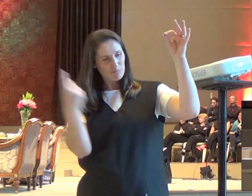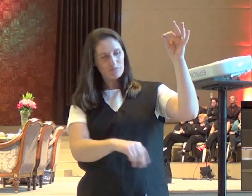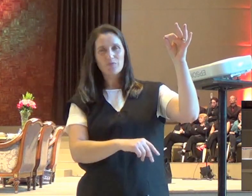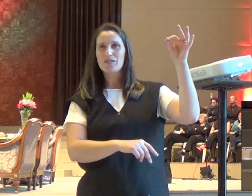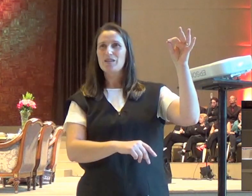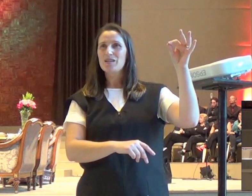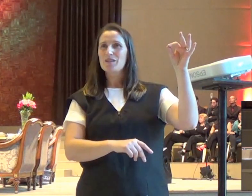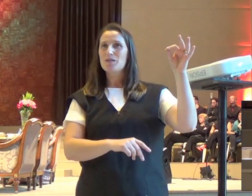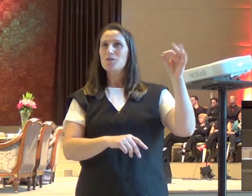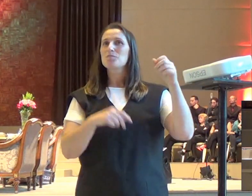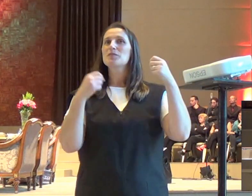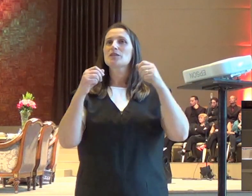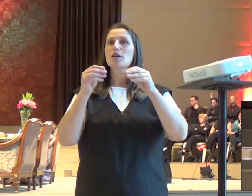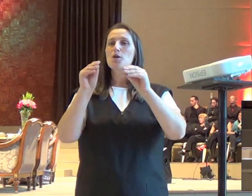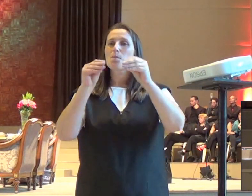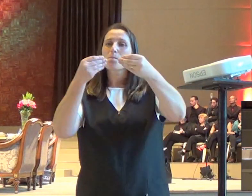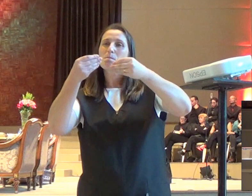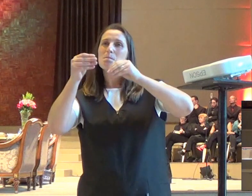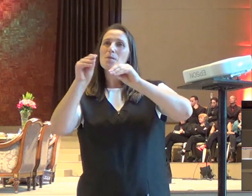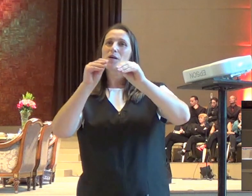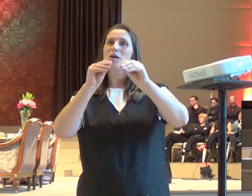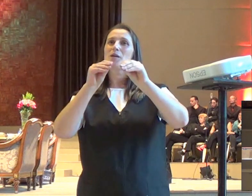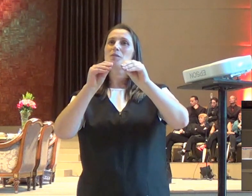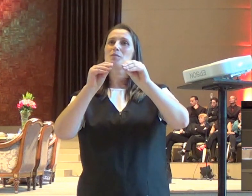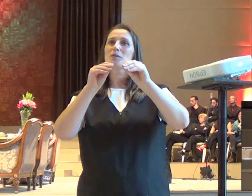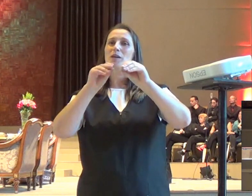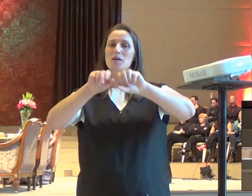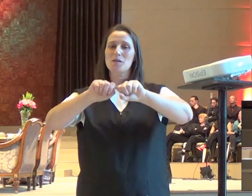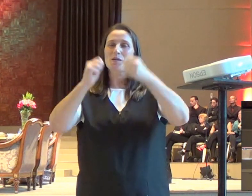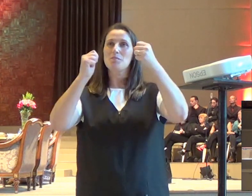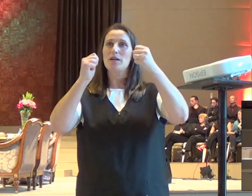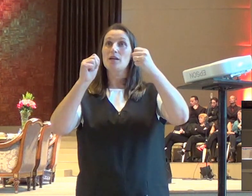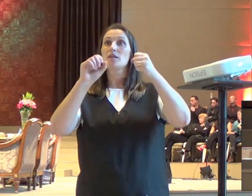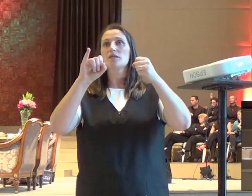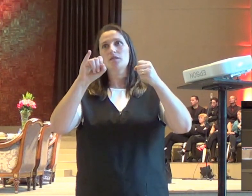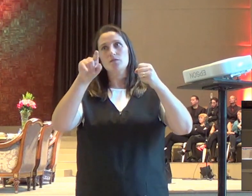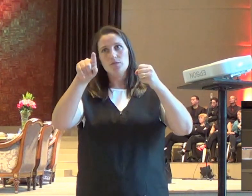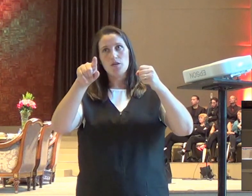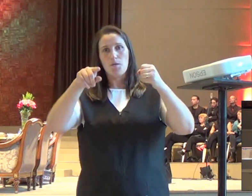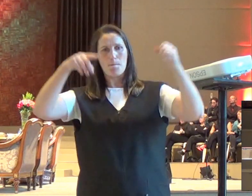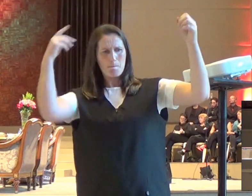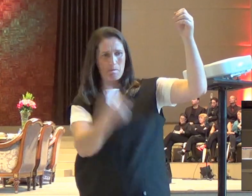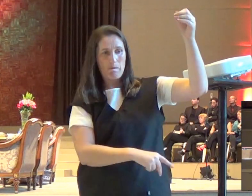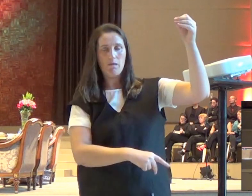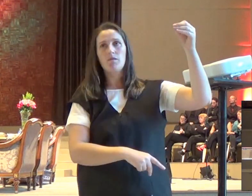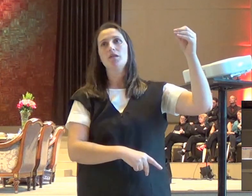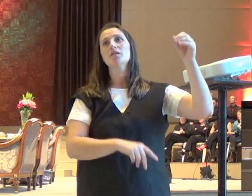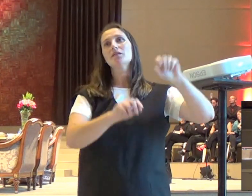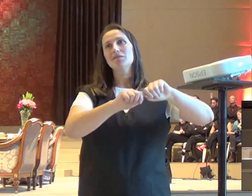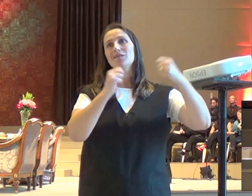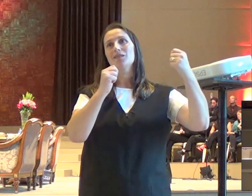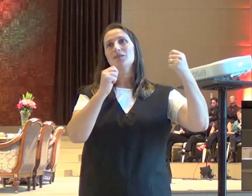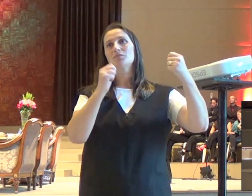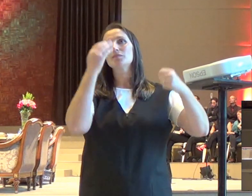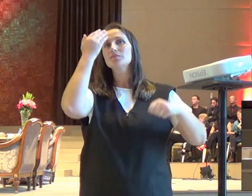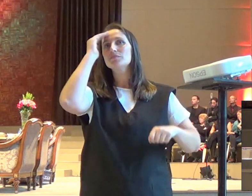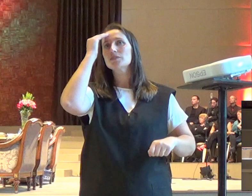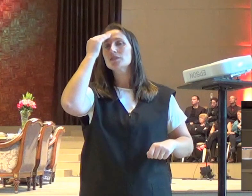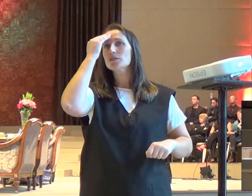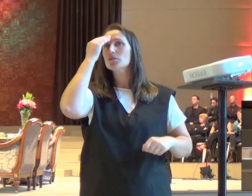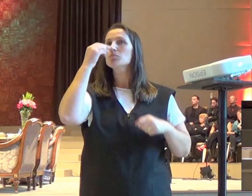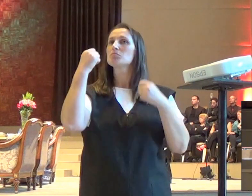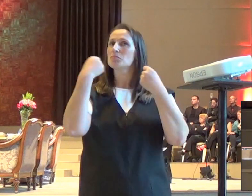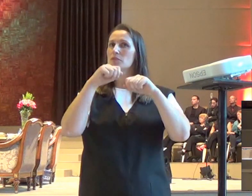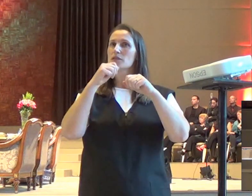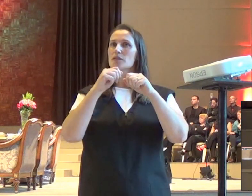frágil para quebrar se você quiser bater muito forte ela vai quebrar está entendendo esse